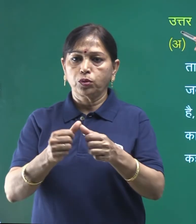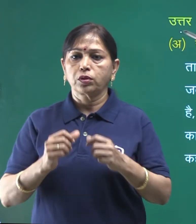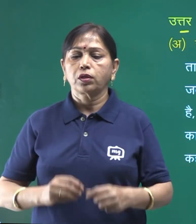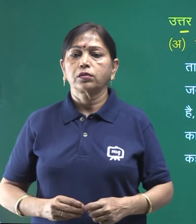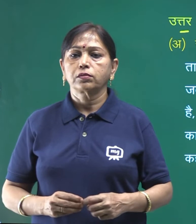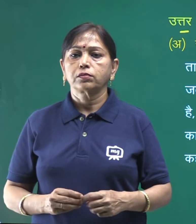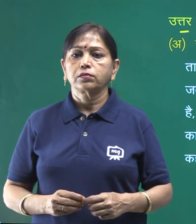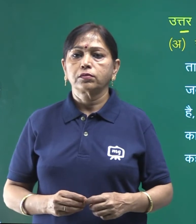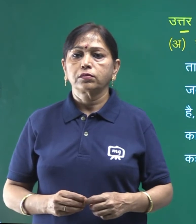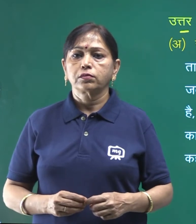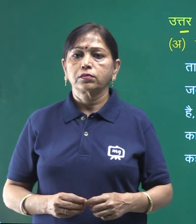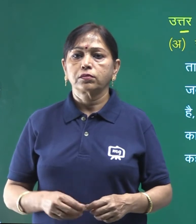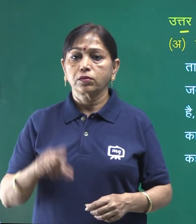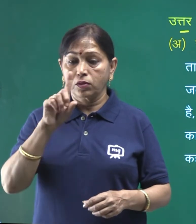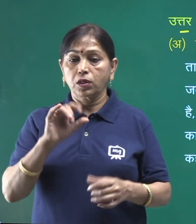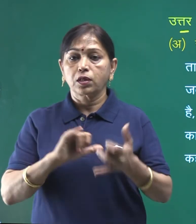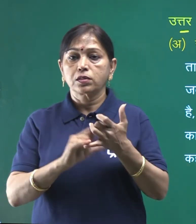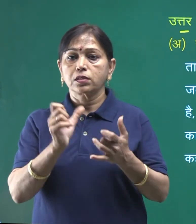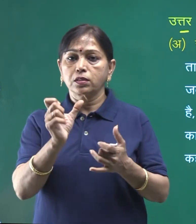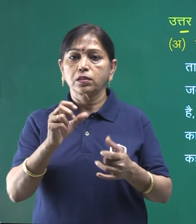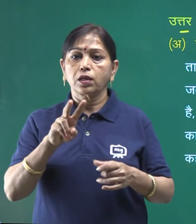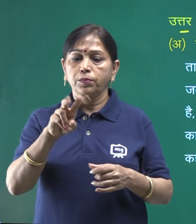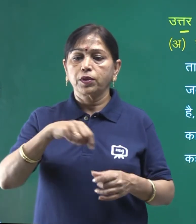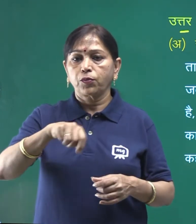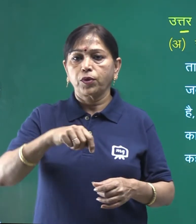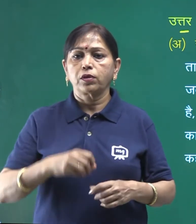उत्तर, एक संतृप्त विलयन